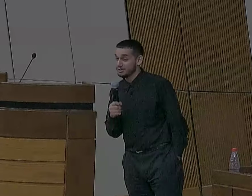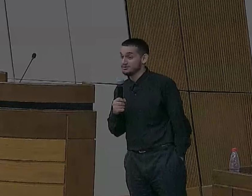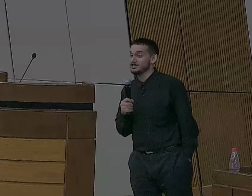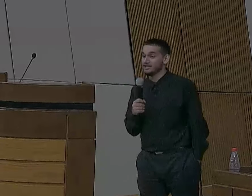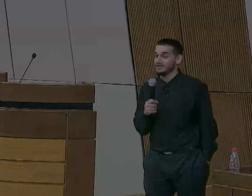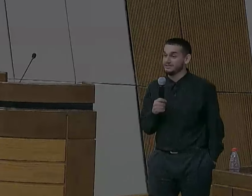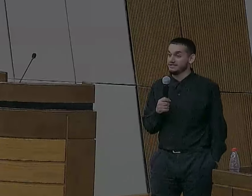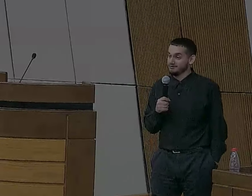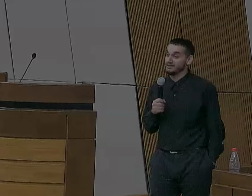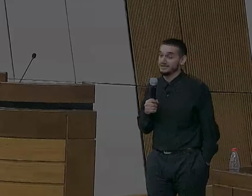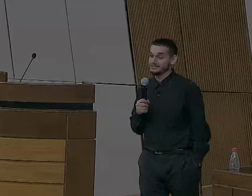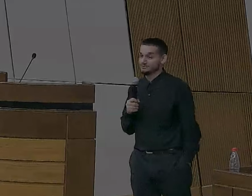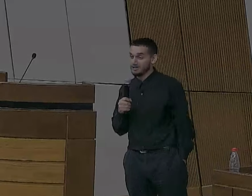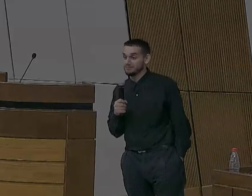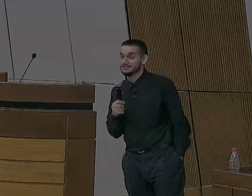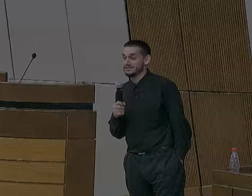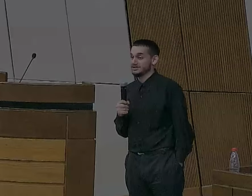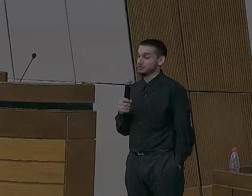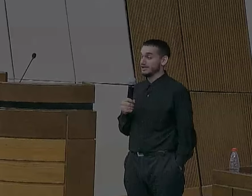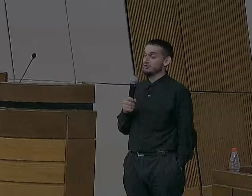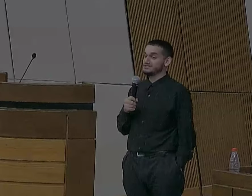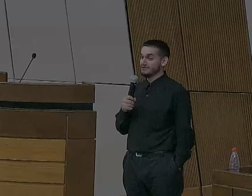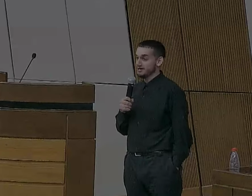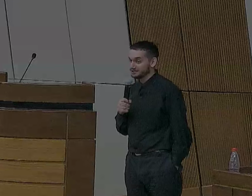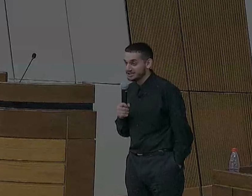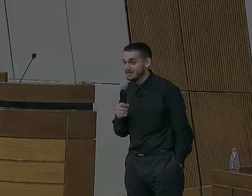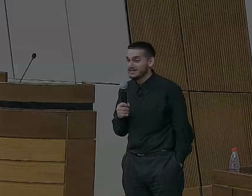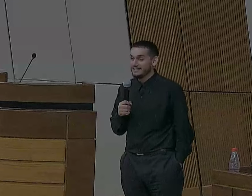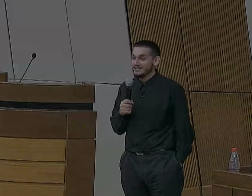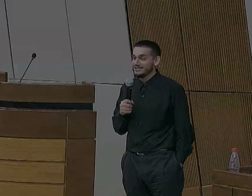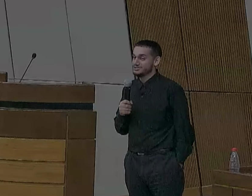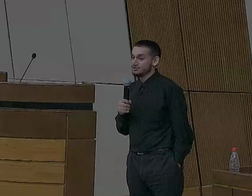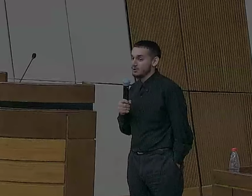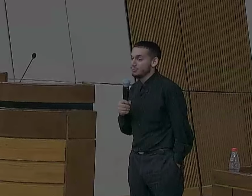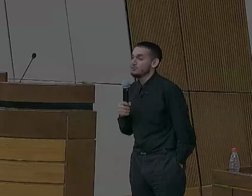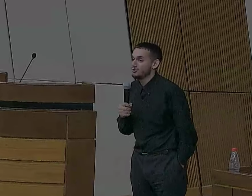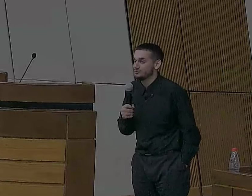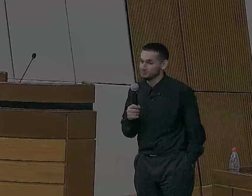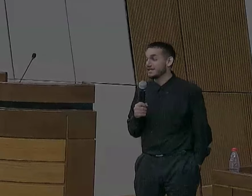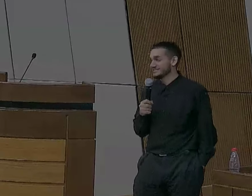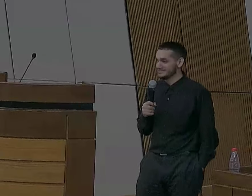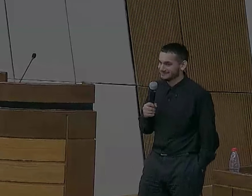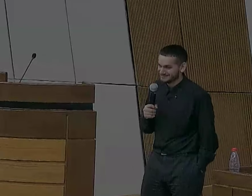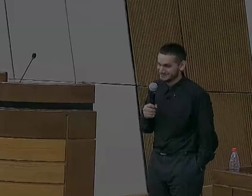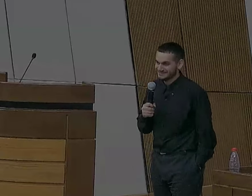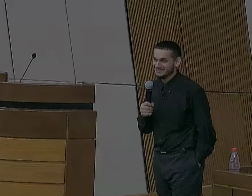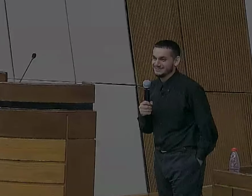reconoció que la lengua de señas es una lengua, dice. Y otra vez quiero agradecerle a María José y al señor Raúl por ayudarnos mucho. Muchas gracias,